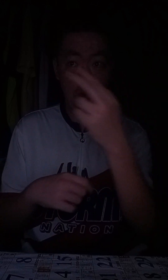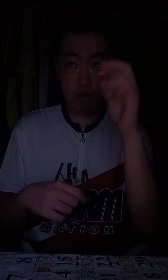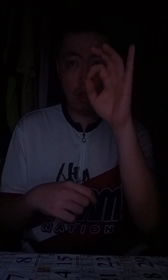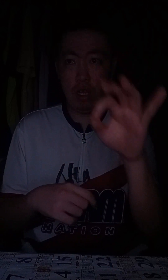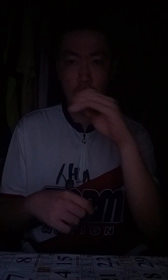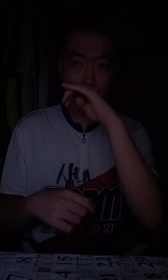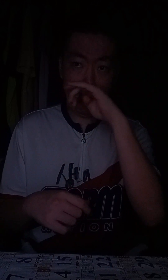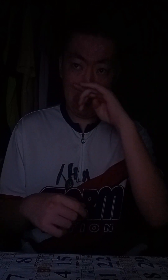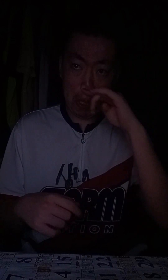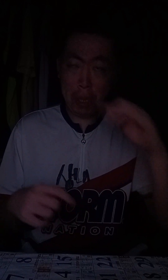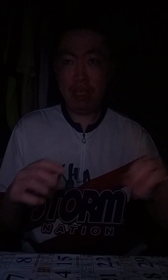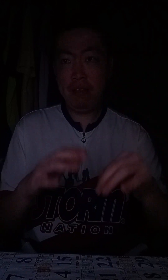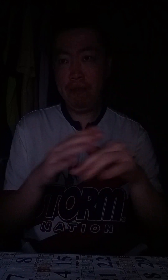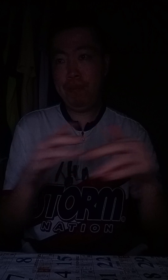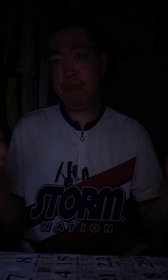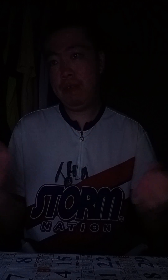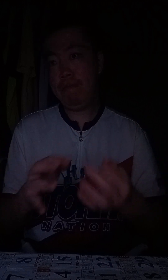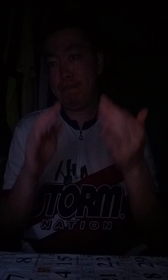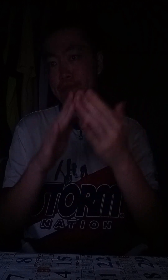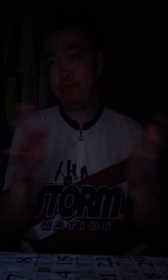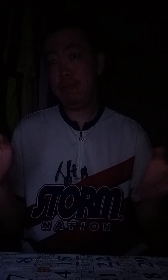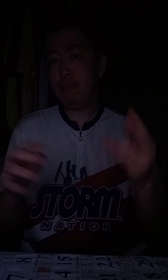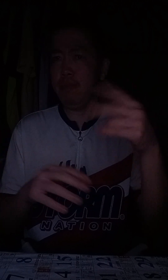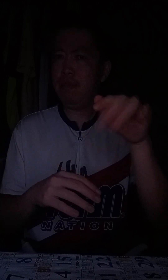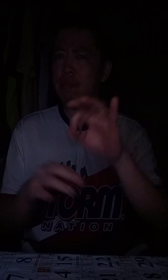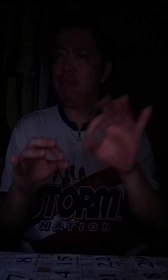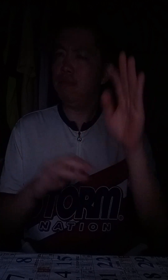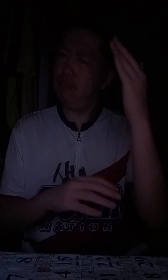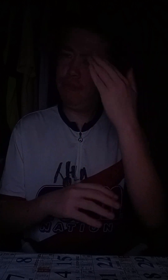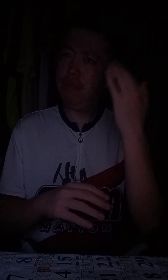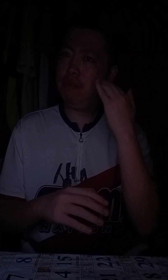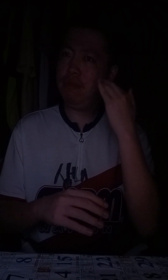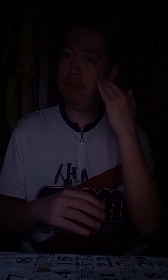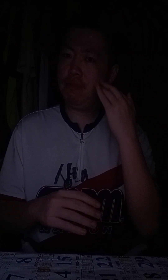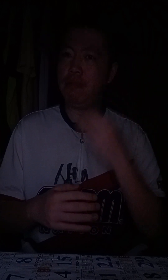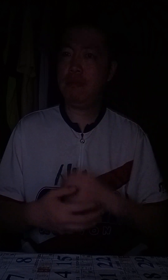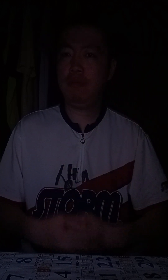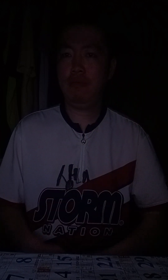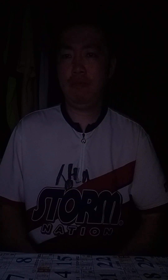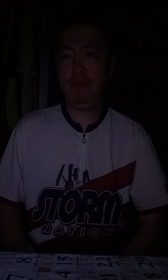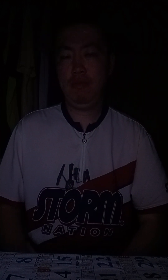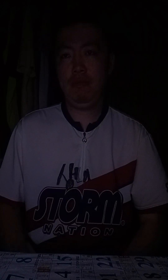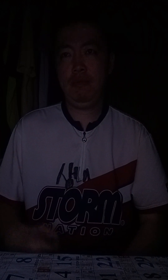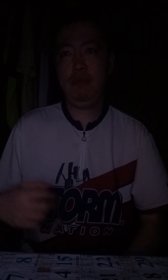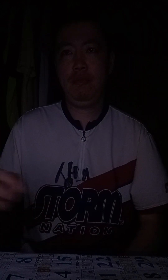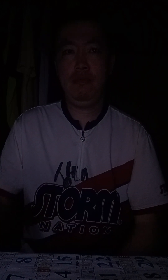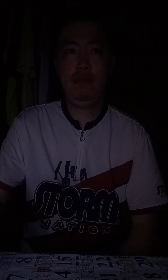등을 토대로 정확한 사고 원인을 조사하고 있습니다. 채널A 뉴스 이기상입니다.